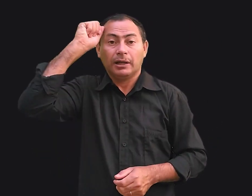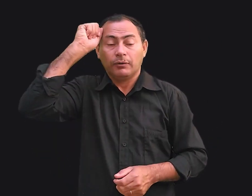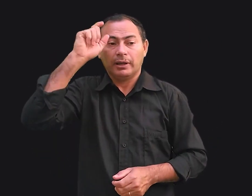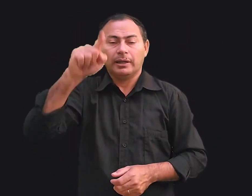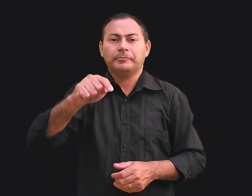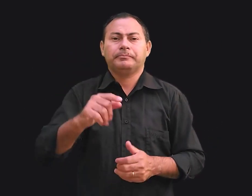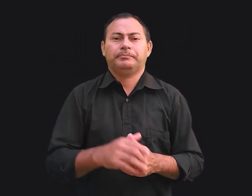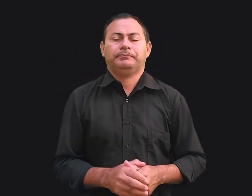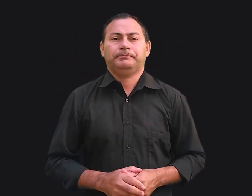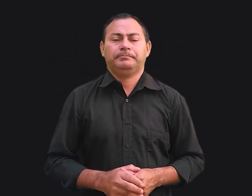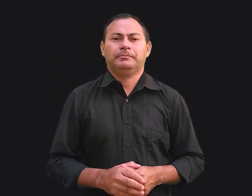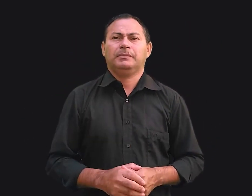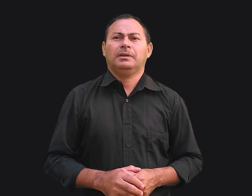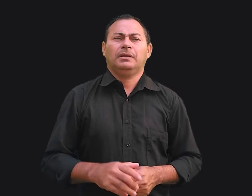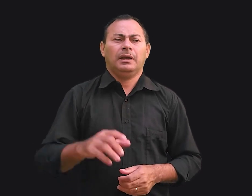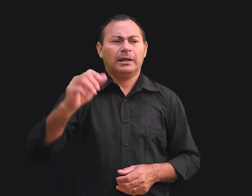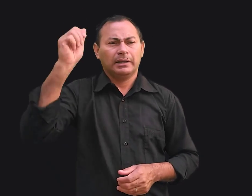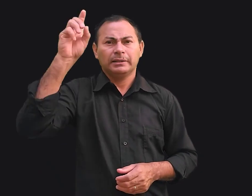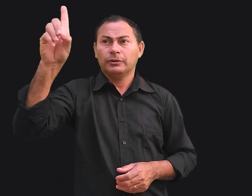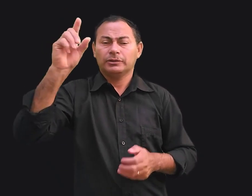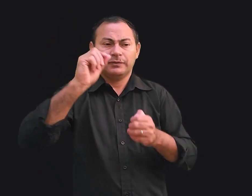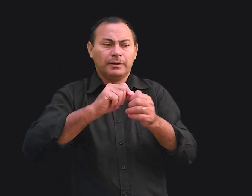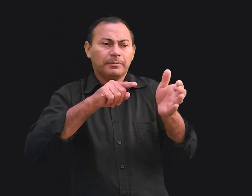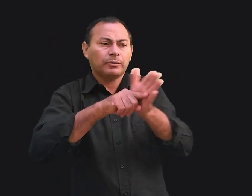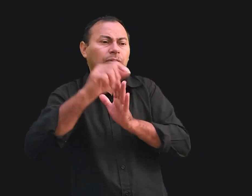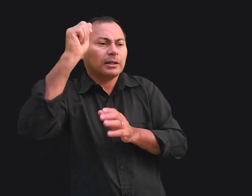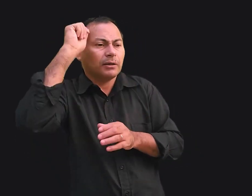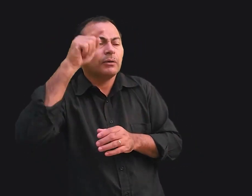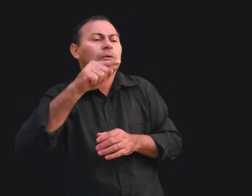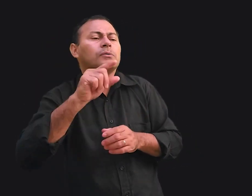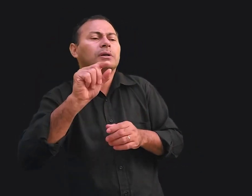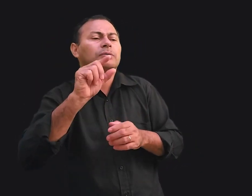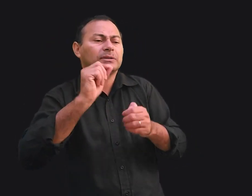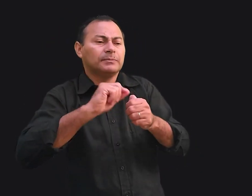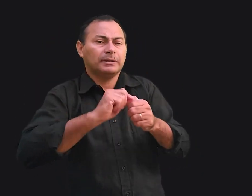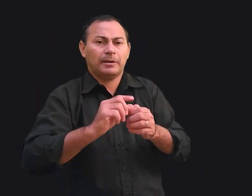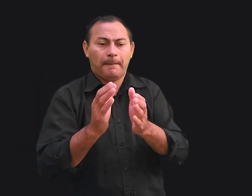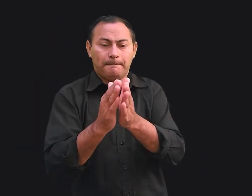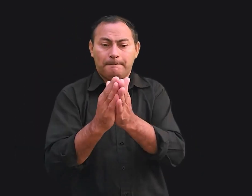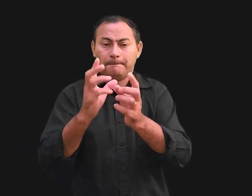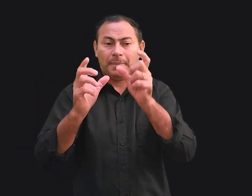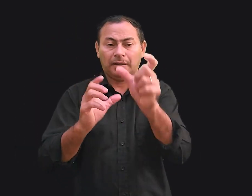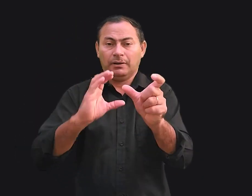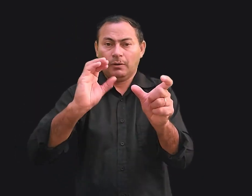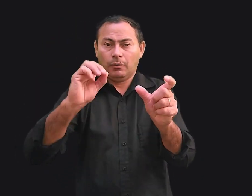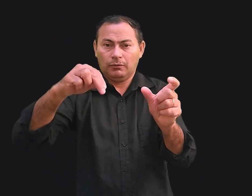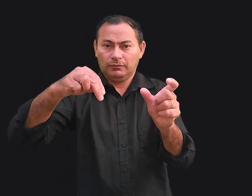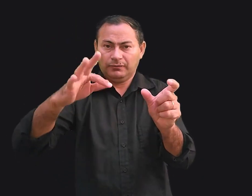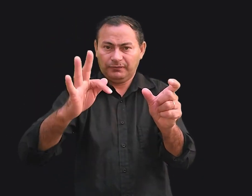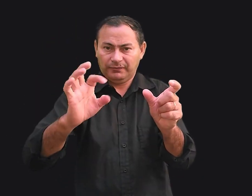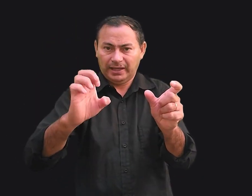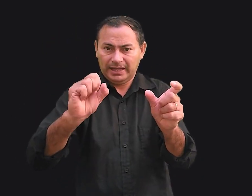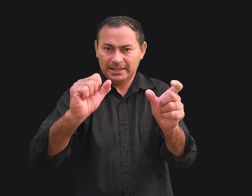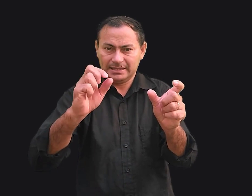foi, que foi que você fez, hein? A palavra confessar é composta de duas